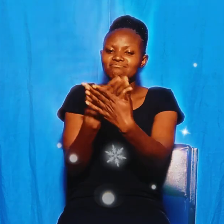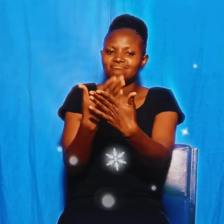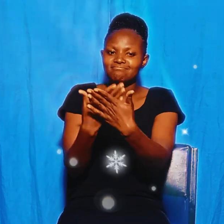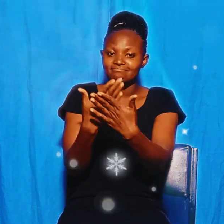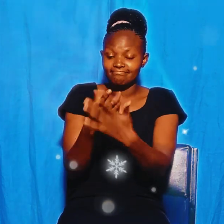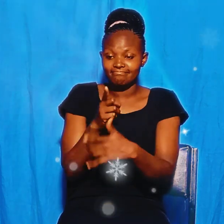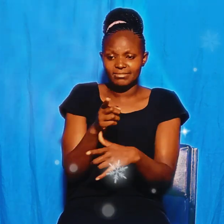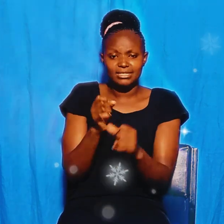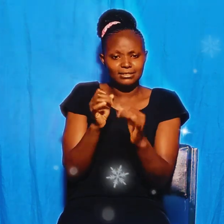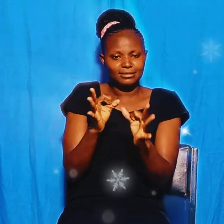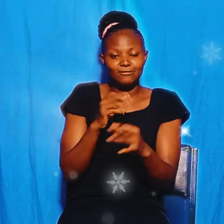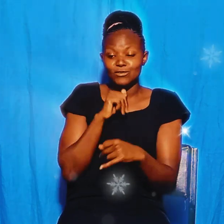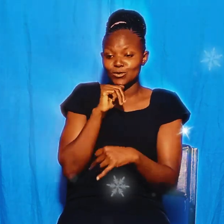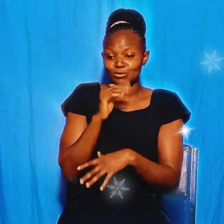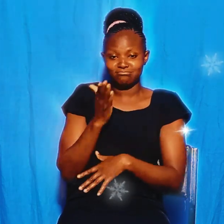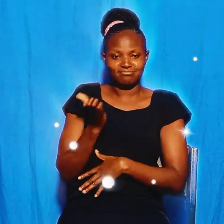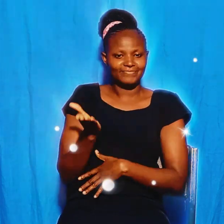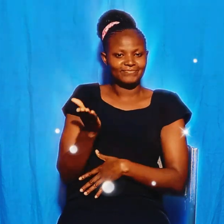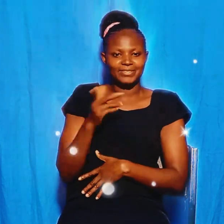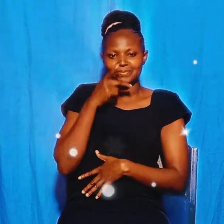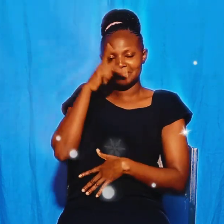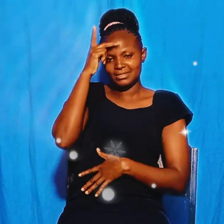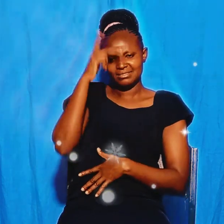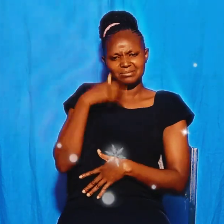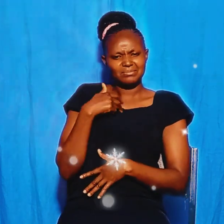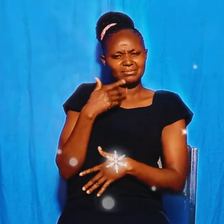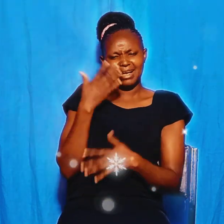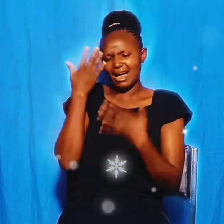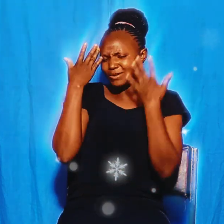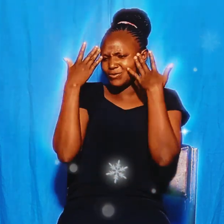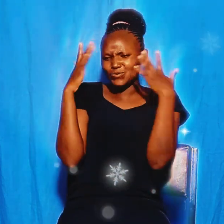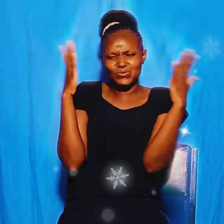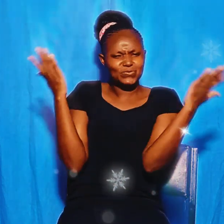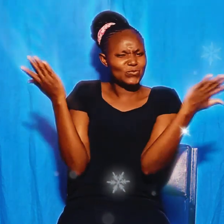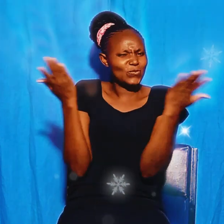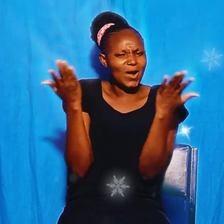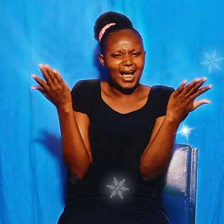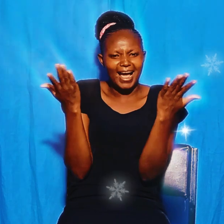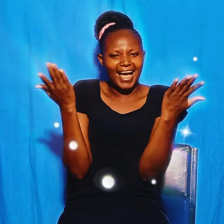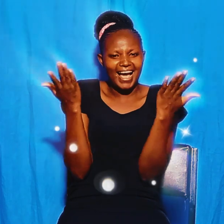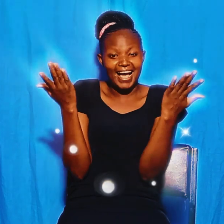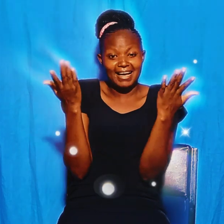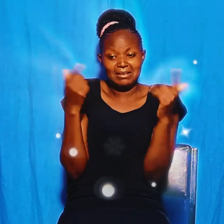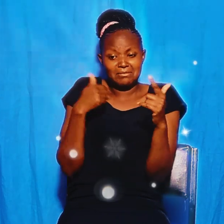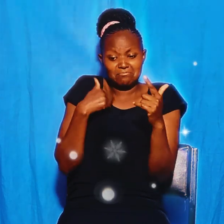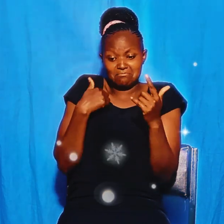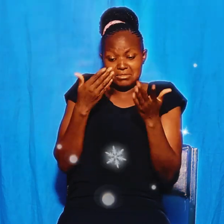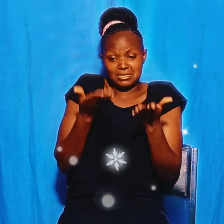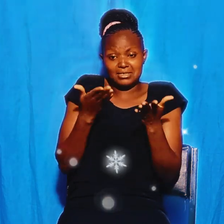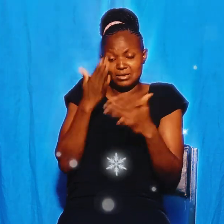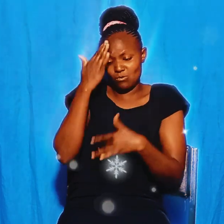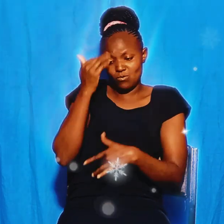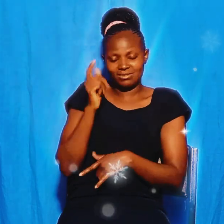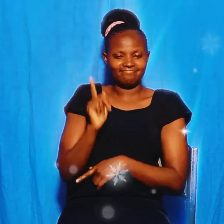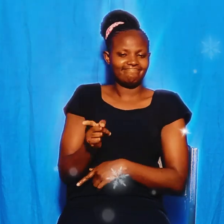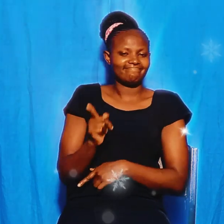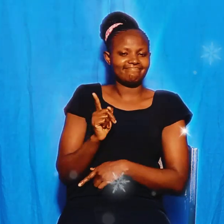watimu jesi balani itewa. Ni balani ni Tawafranceska na